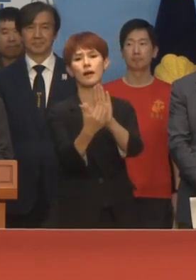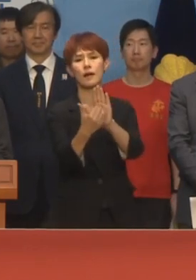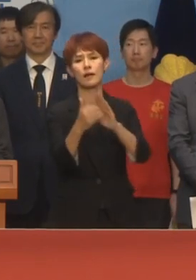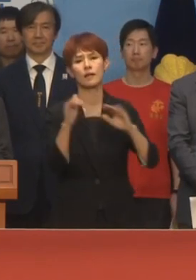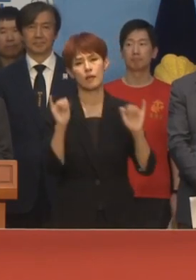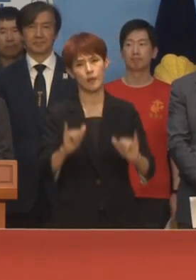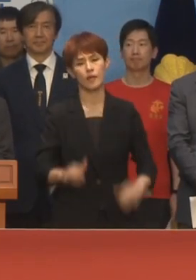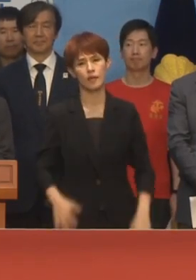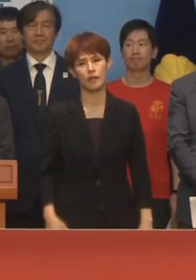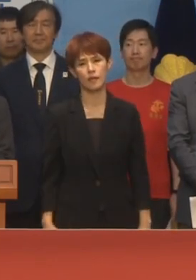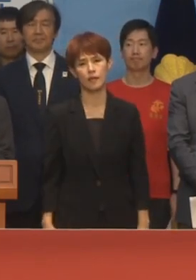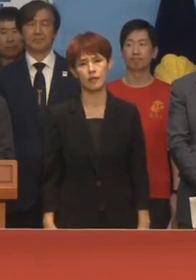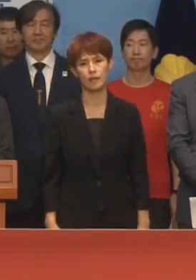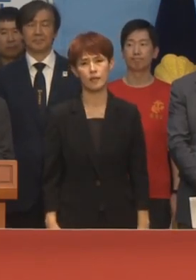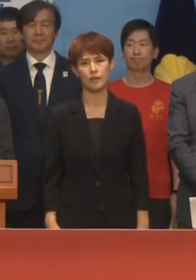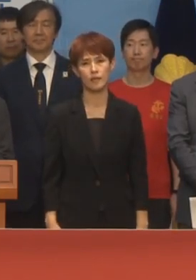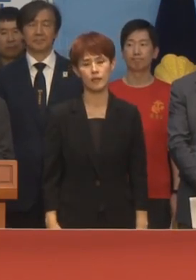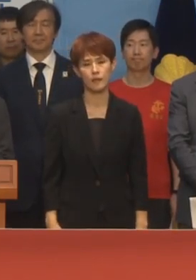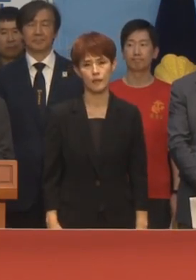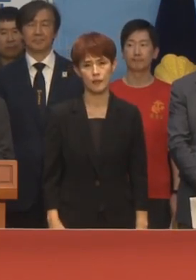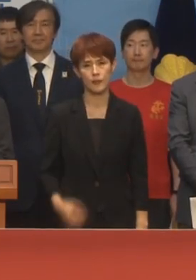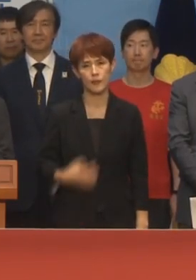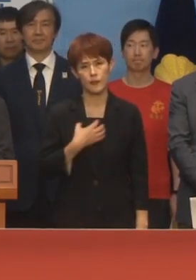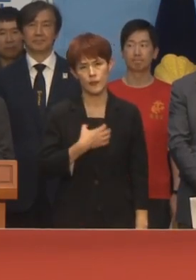거 아니냐 이런 전망을